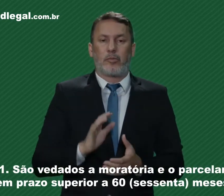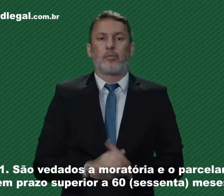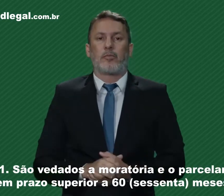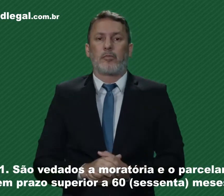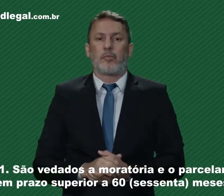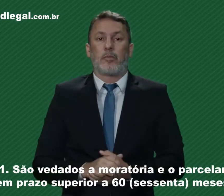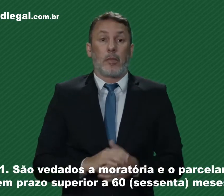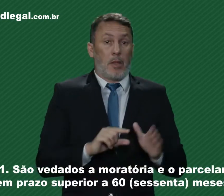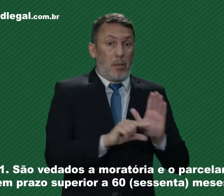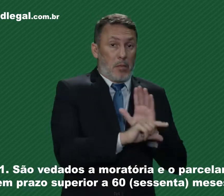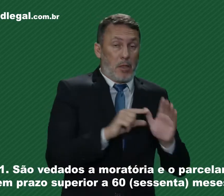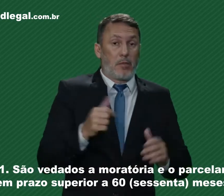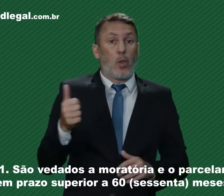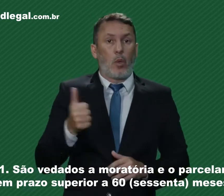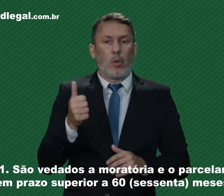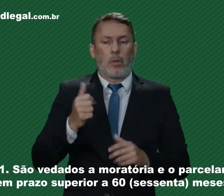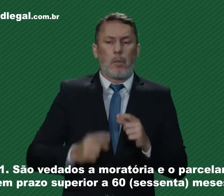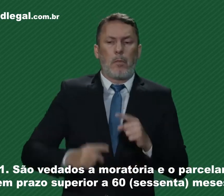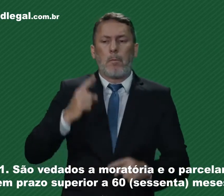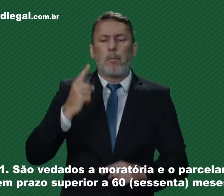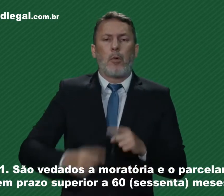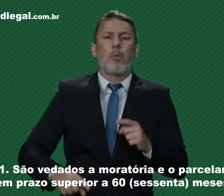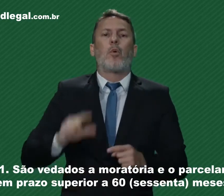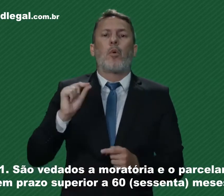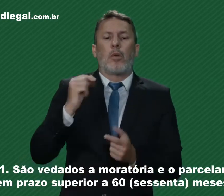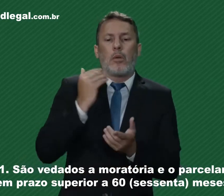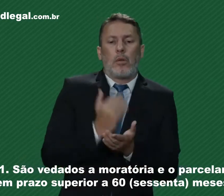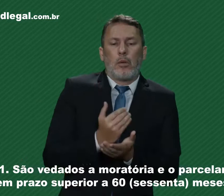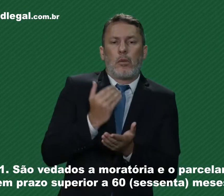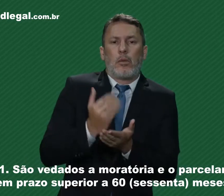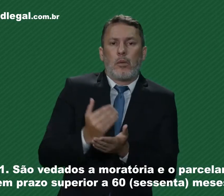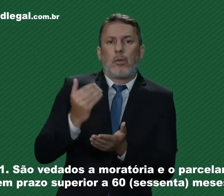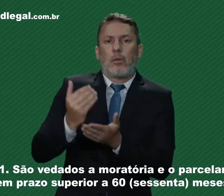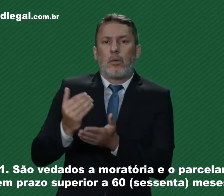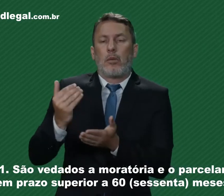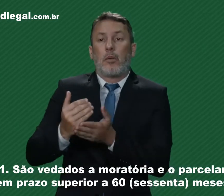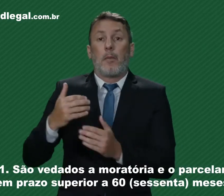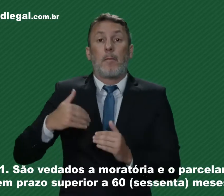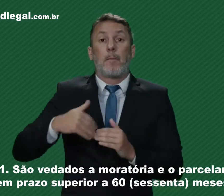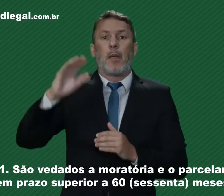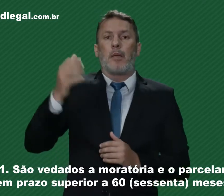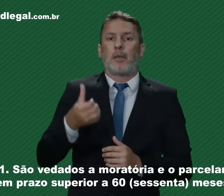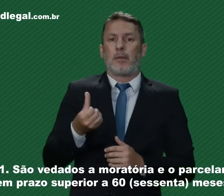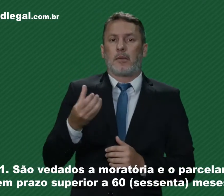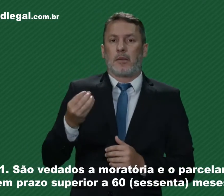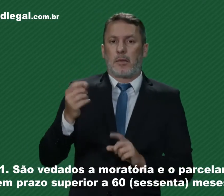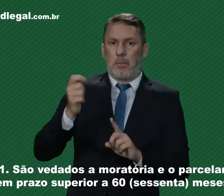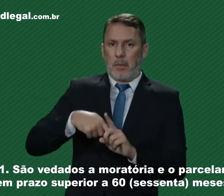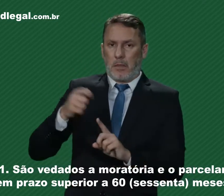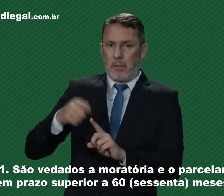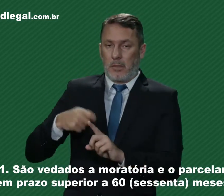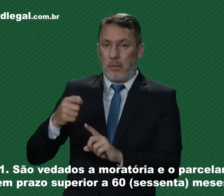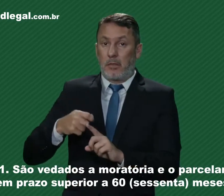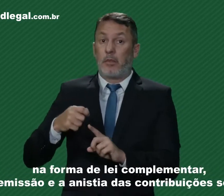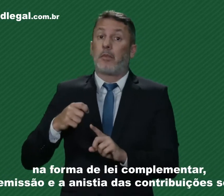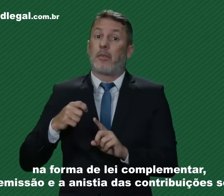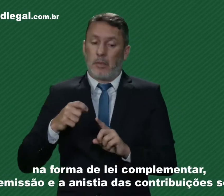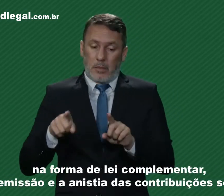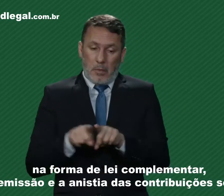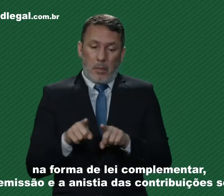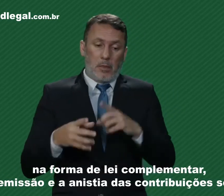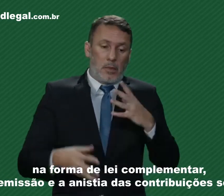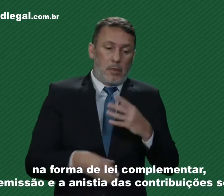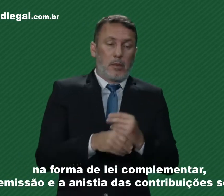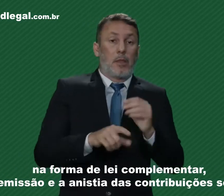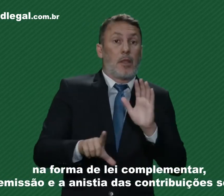Parágrafo 11. São vedados a moratória e o parcelamento em prazo superior a 60 meses e, na